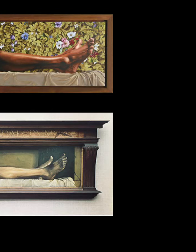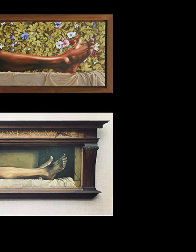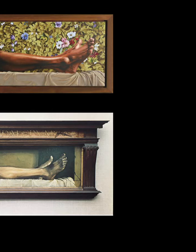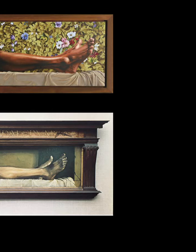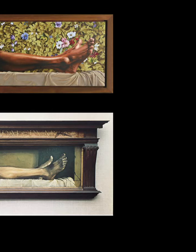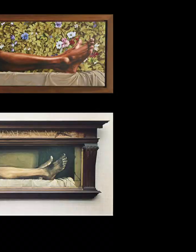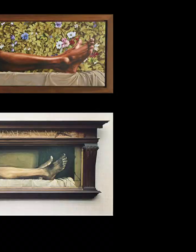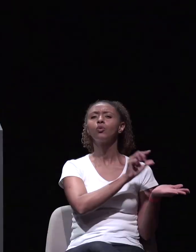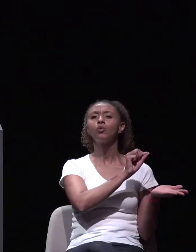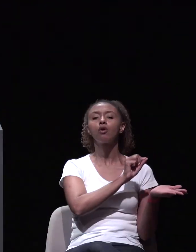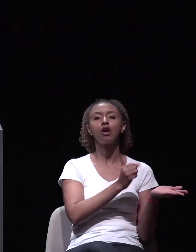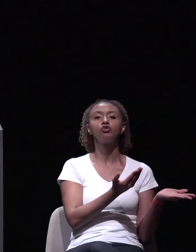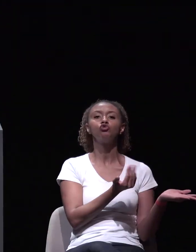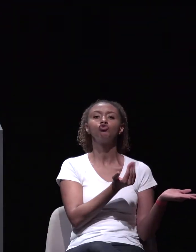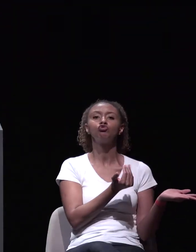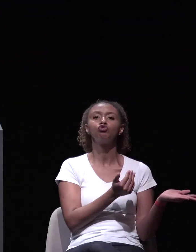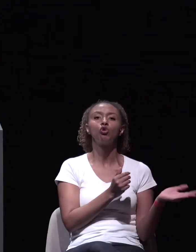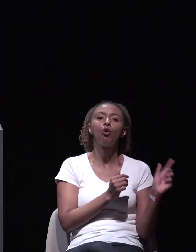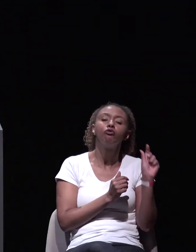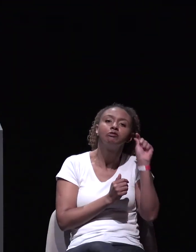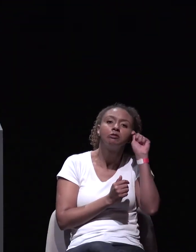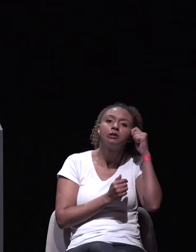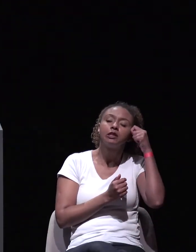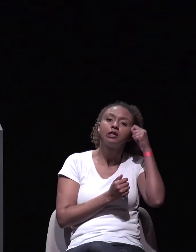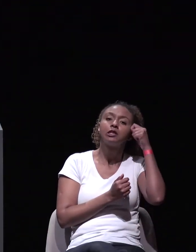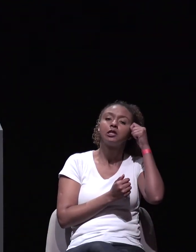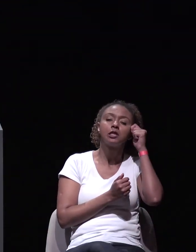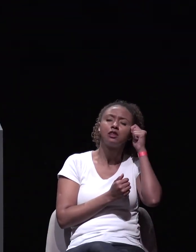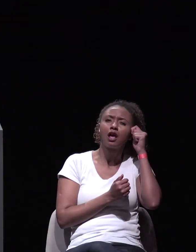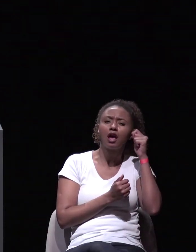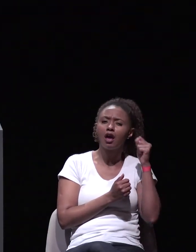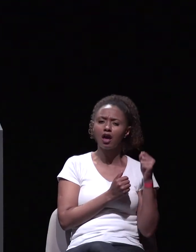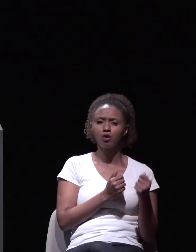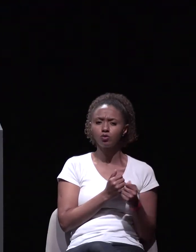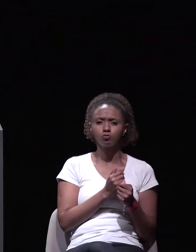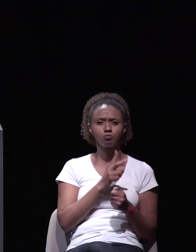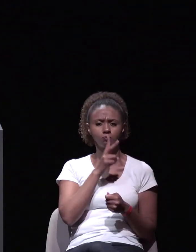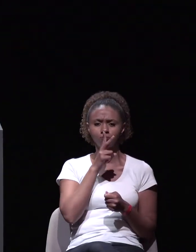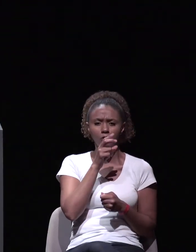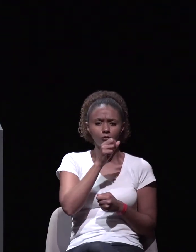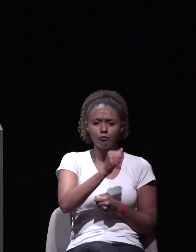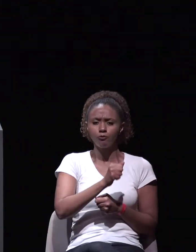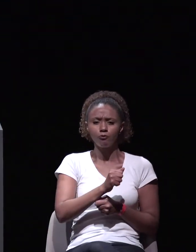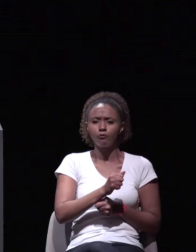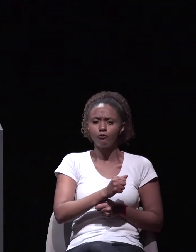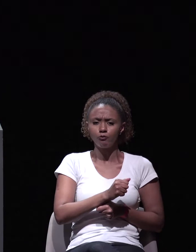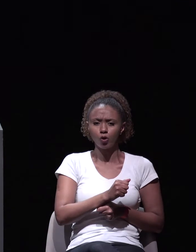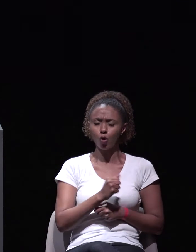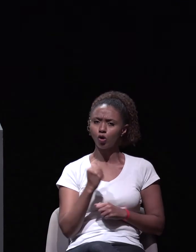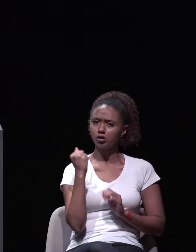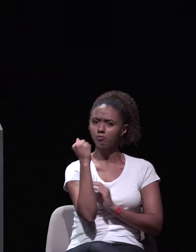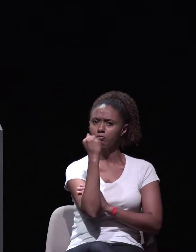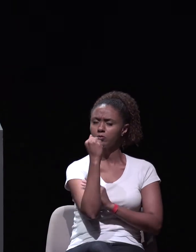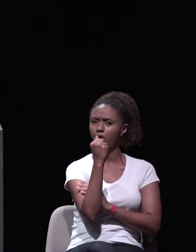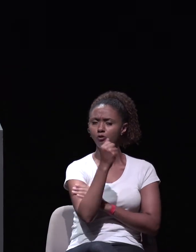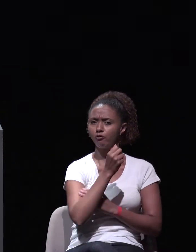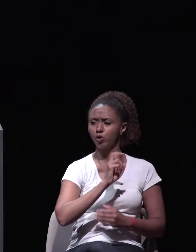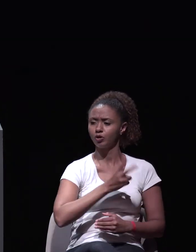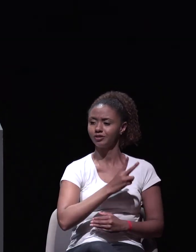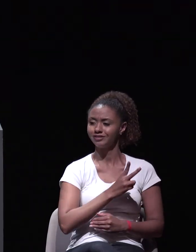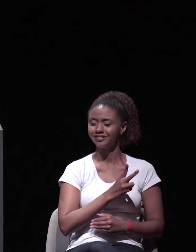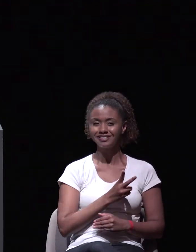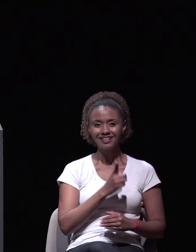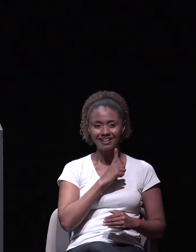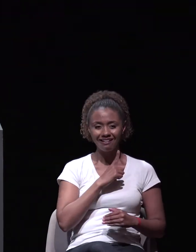jovem negro no auge do seu vigor, né? A própria roupa de baixo, né, ele veste uma